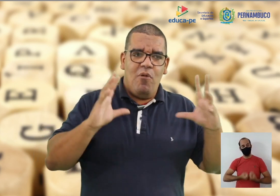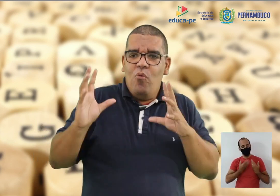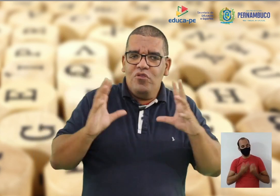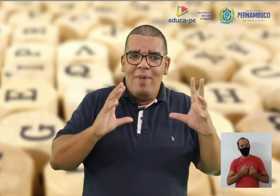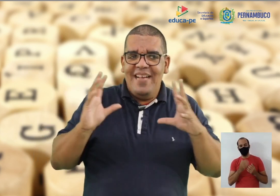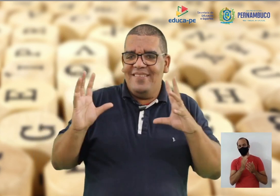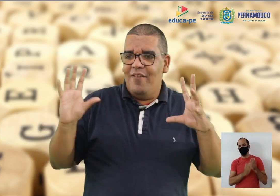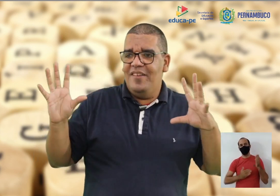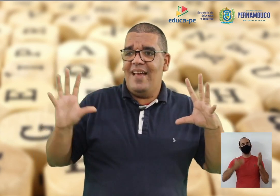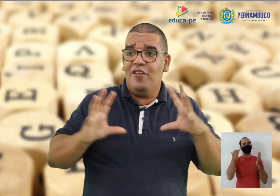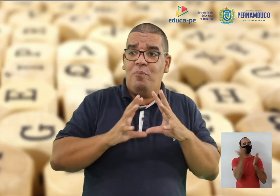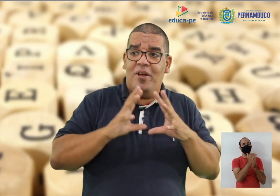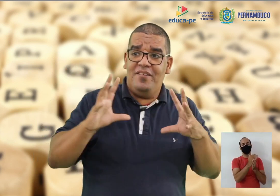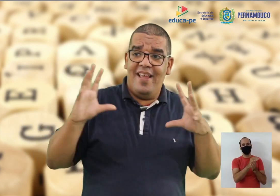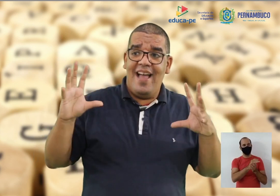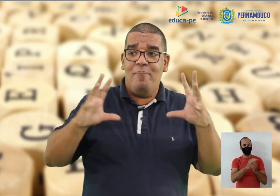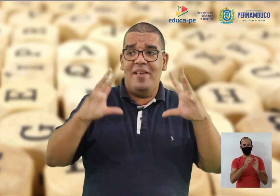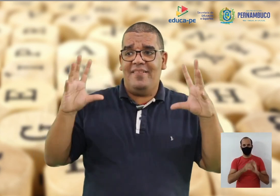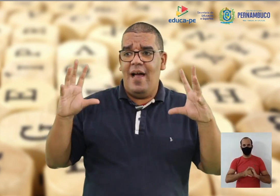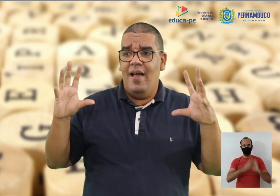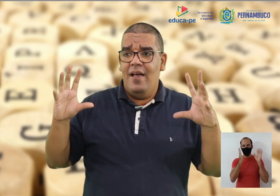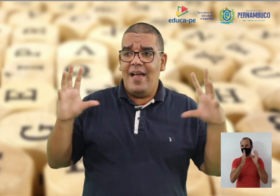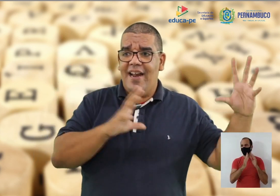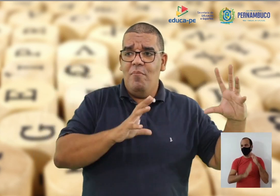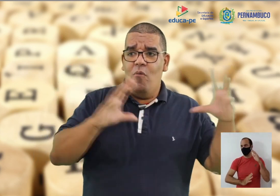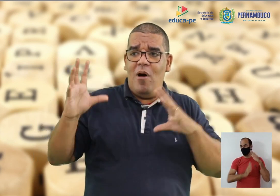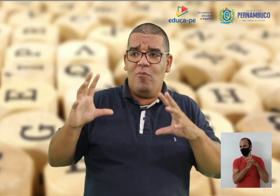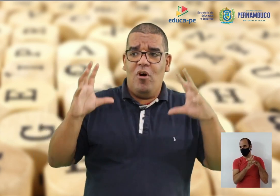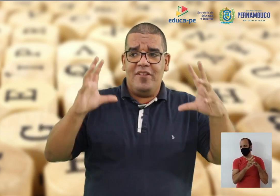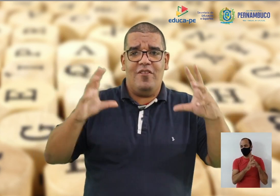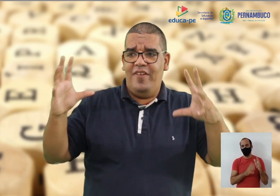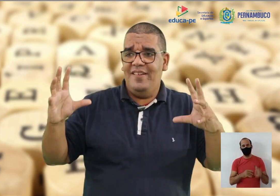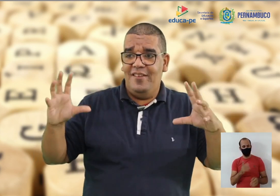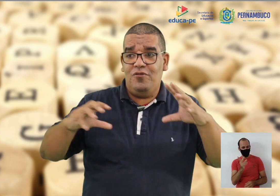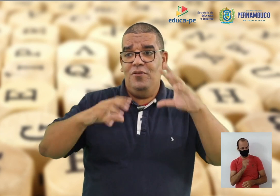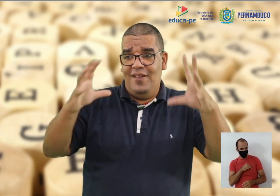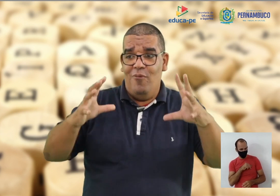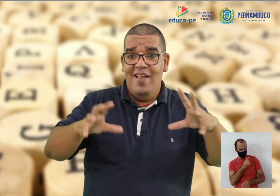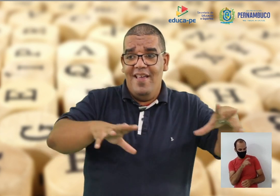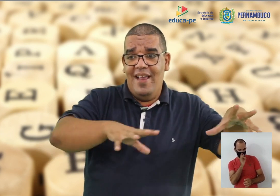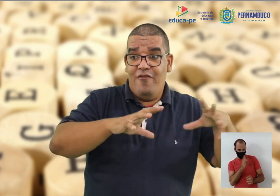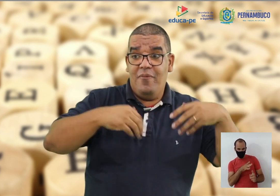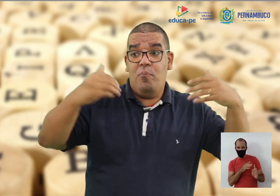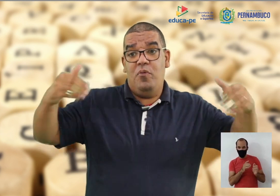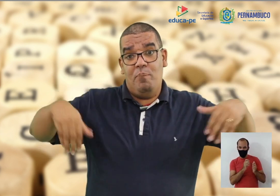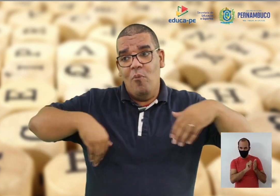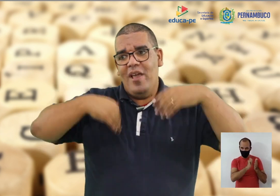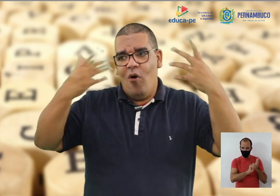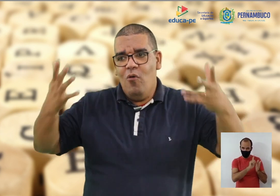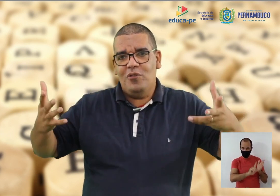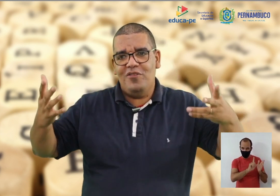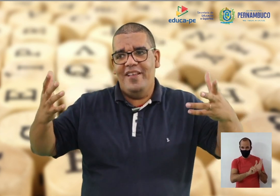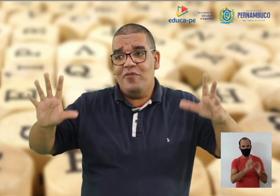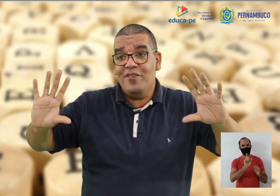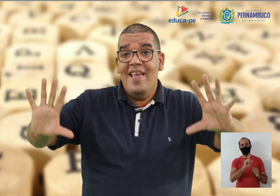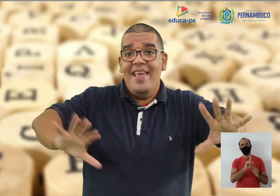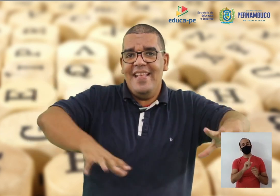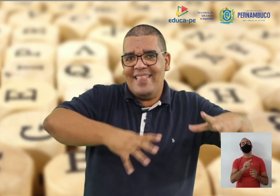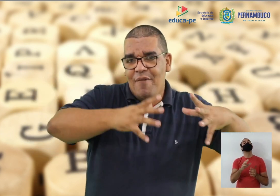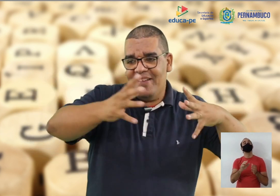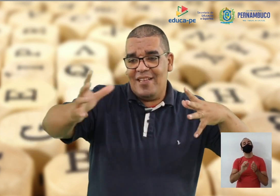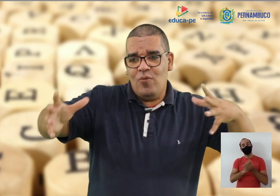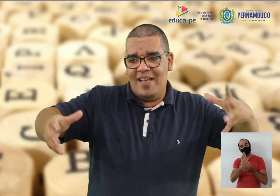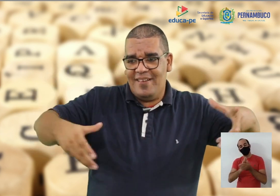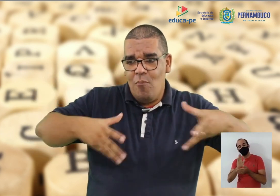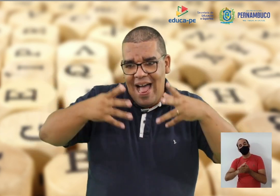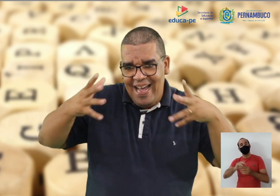Então, alguns mais desavisados podem chegar a pensar: caramba, o Mauro Mota só fez isso? Não. Ele publicou outros livros e teve